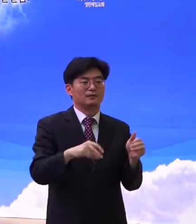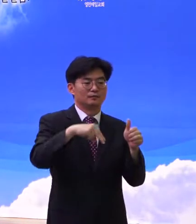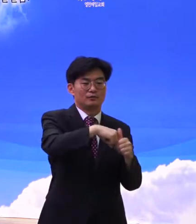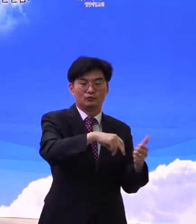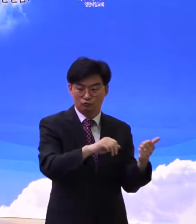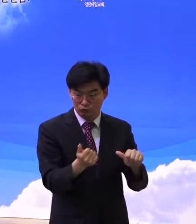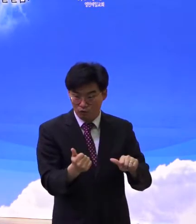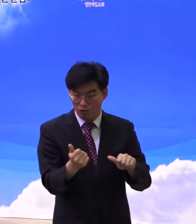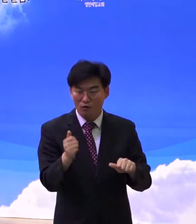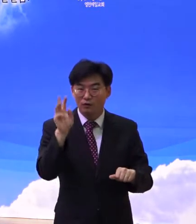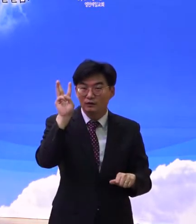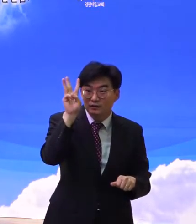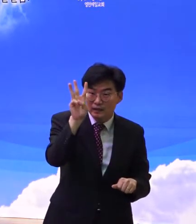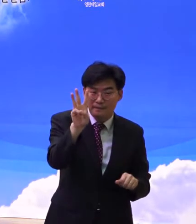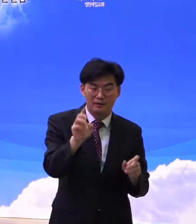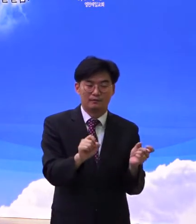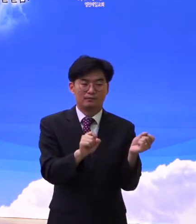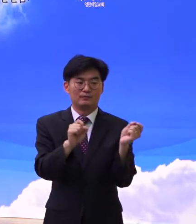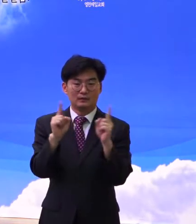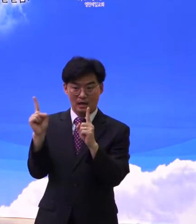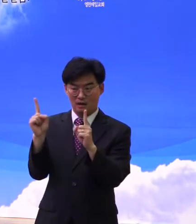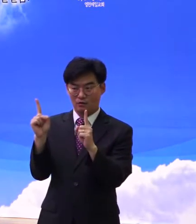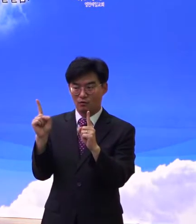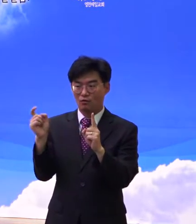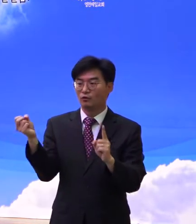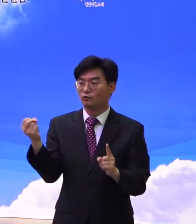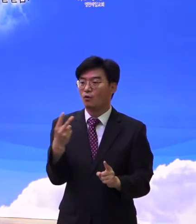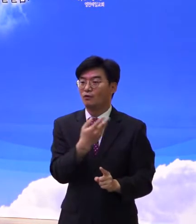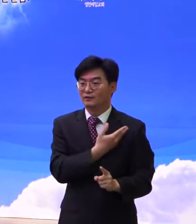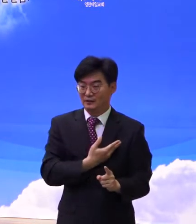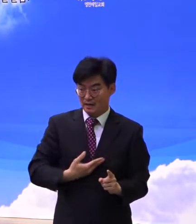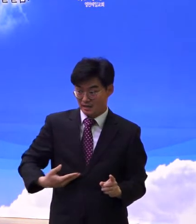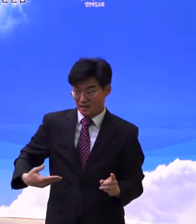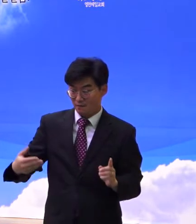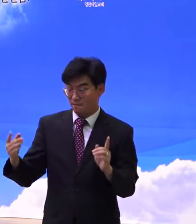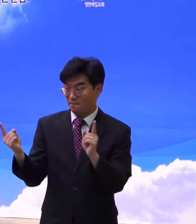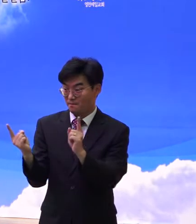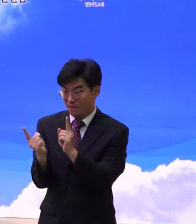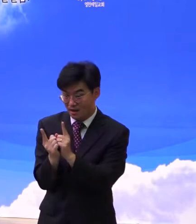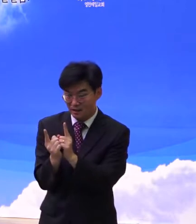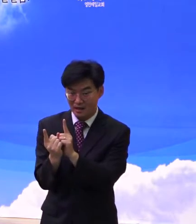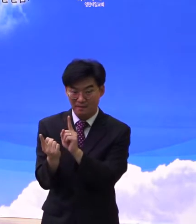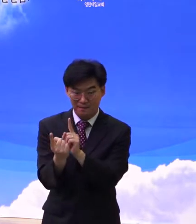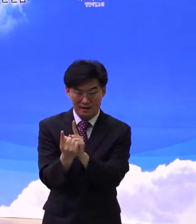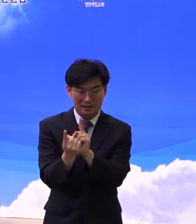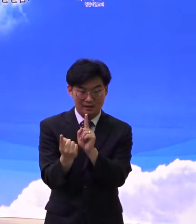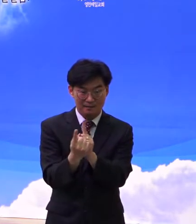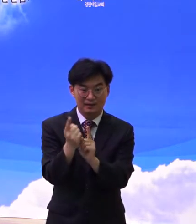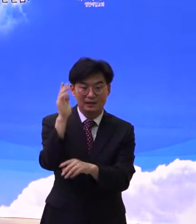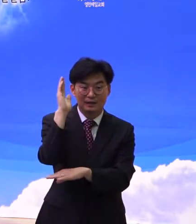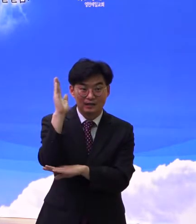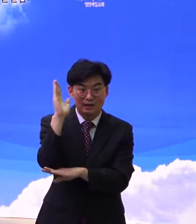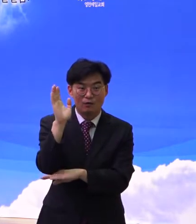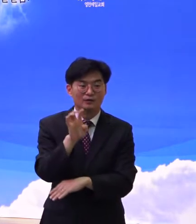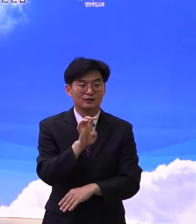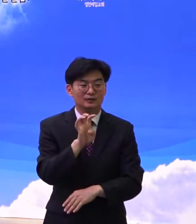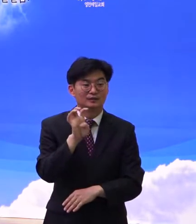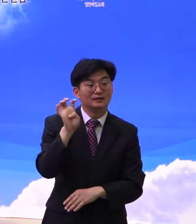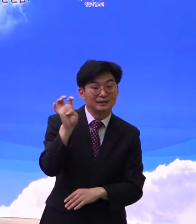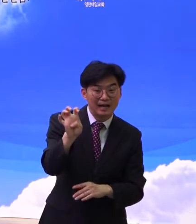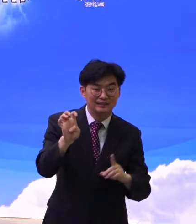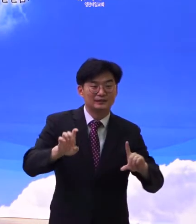나서 제자들을 찾아가셨죠. 며칠 동안 이 땅에 계셨습니까? 40일 동안 이 땅에